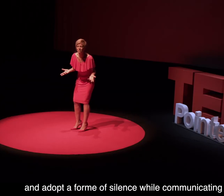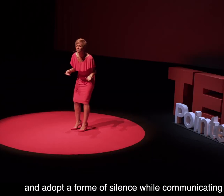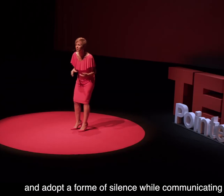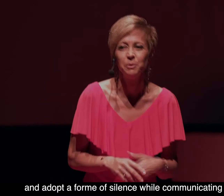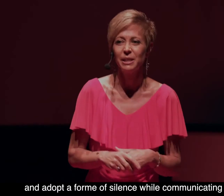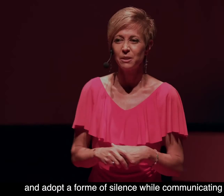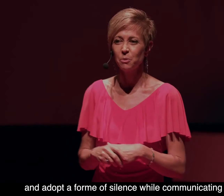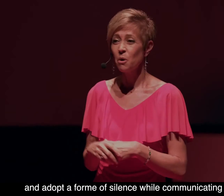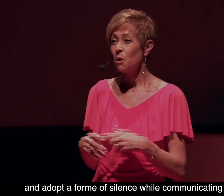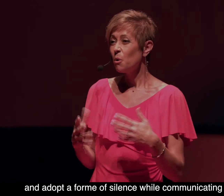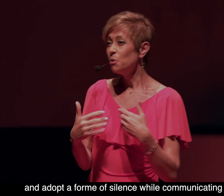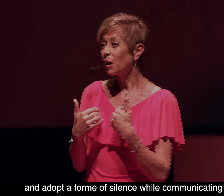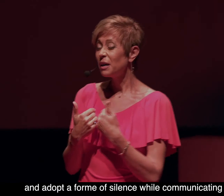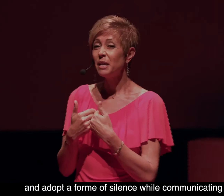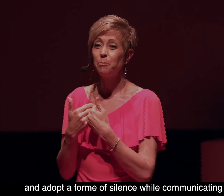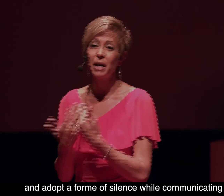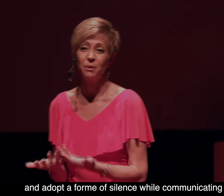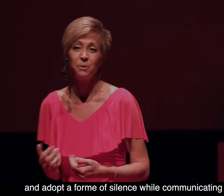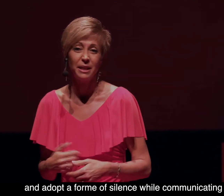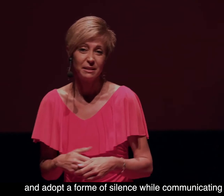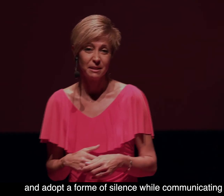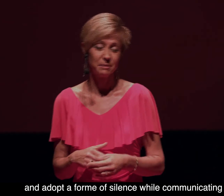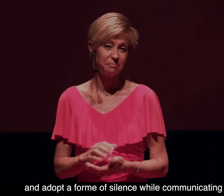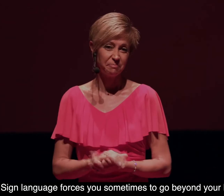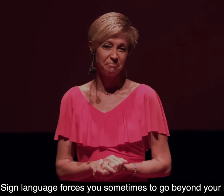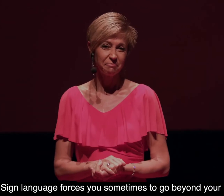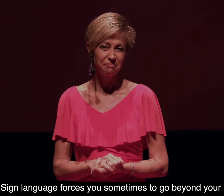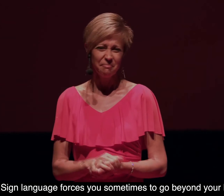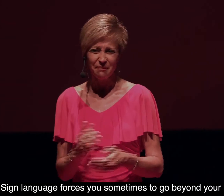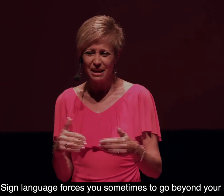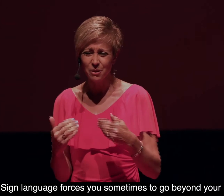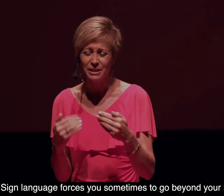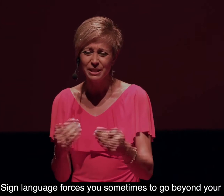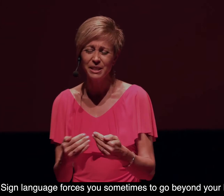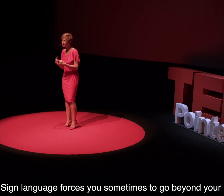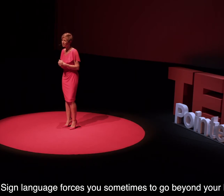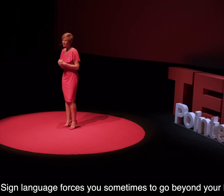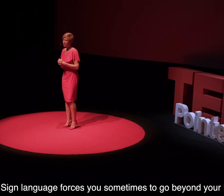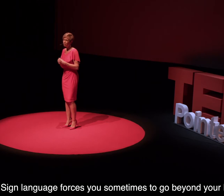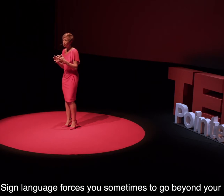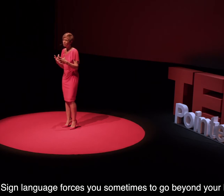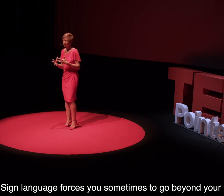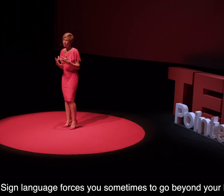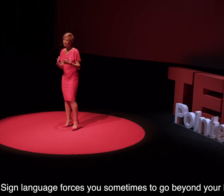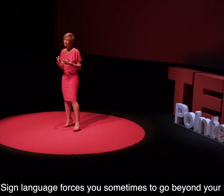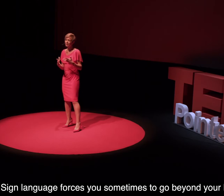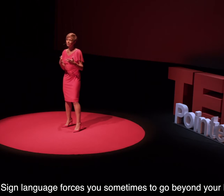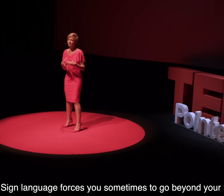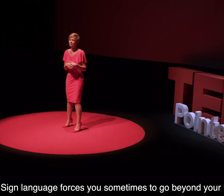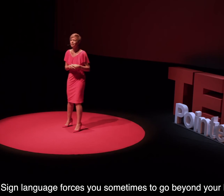dans la communication où l'oral n'a pas lieu d'être. La langue des signes pousse parfois à aller au-delà de ses limites